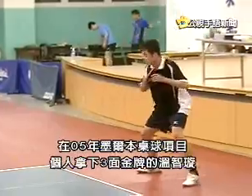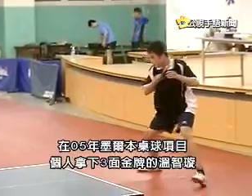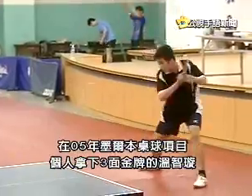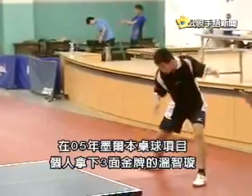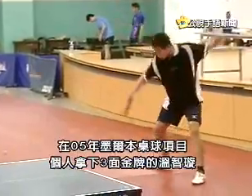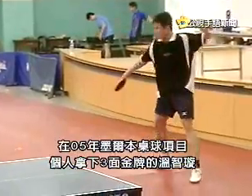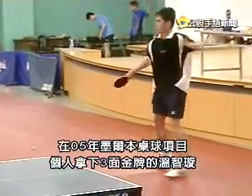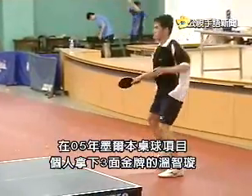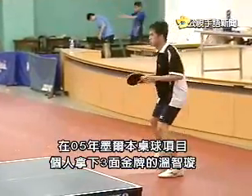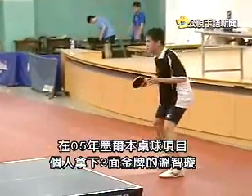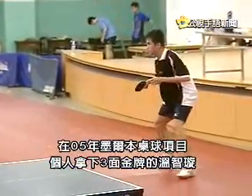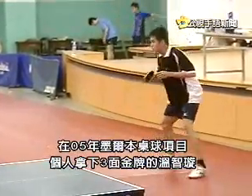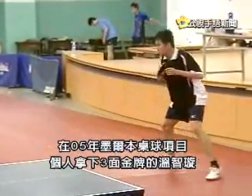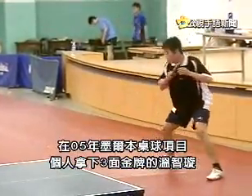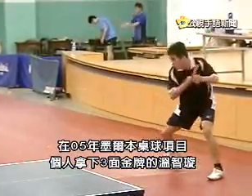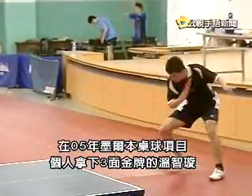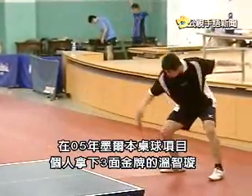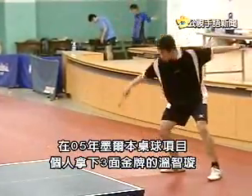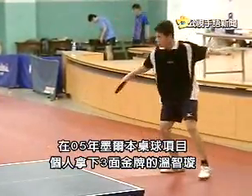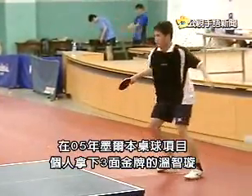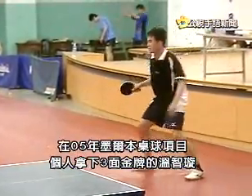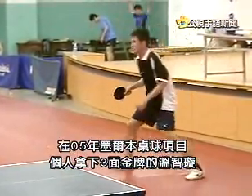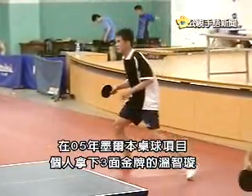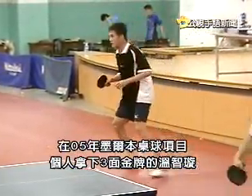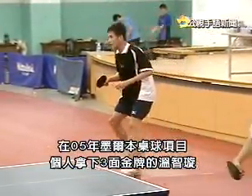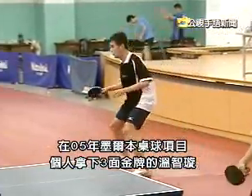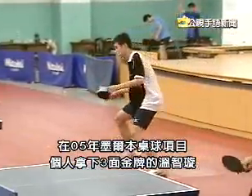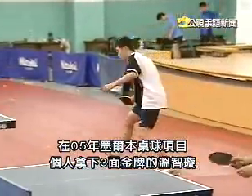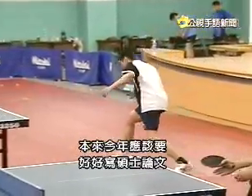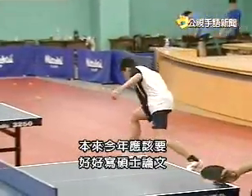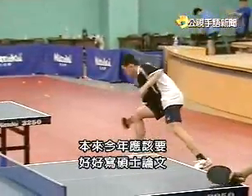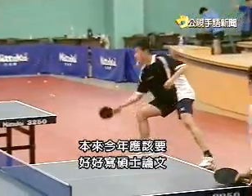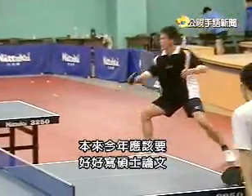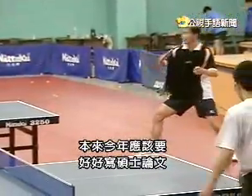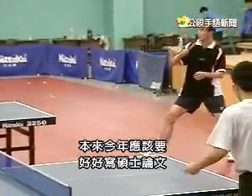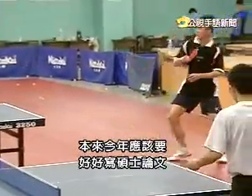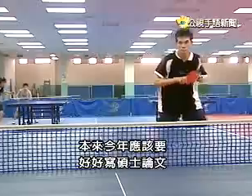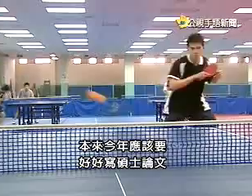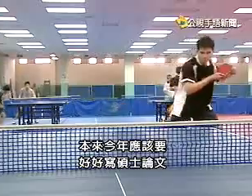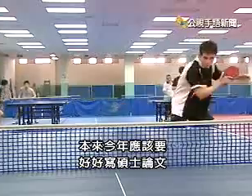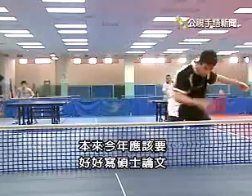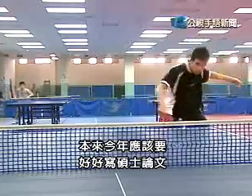墨尔本桌球项目个人拿下3面金牌的温志炫，本来今年应该要好好写硕士论